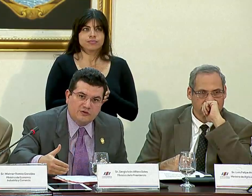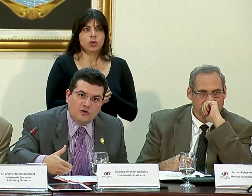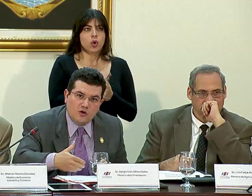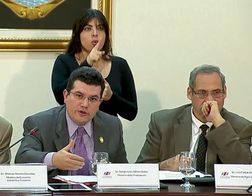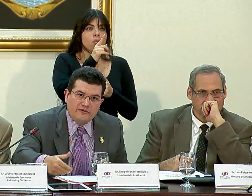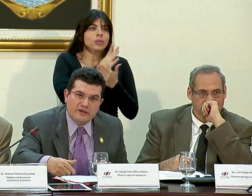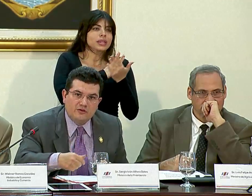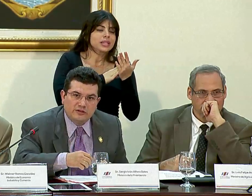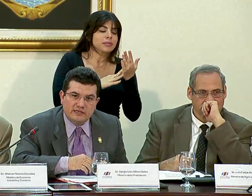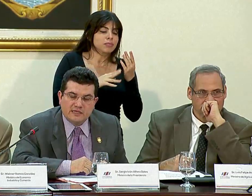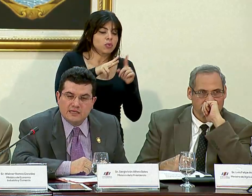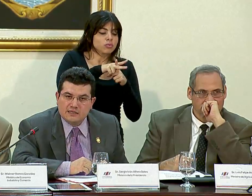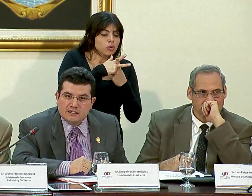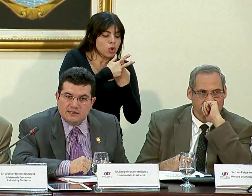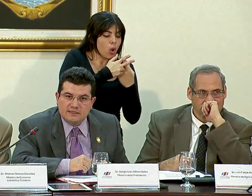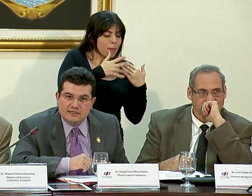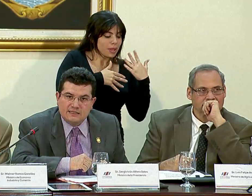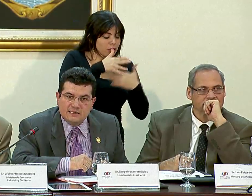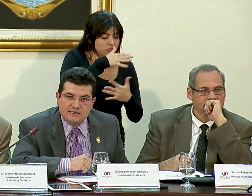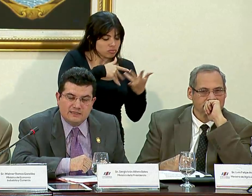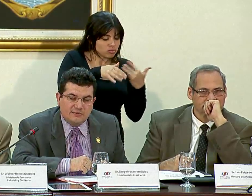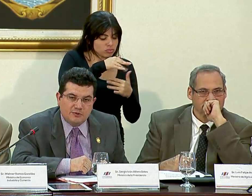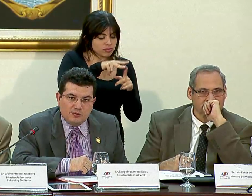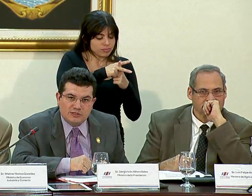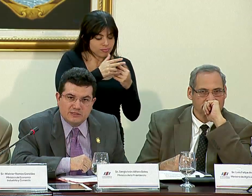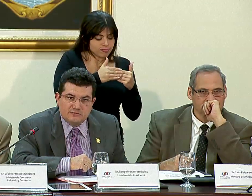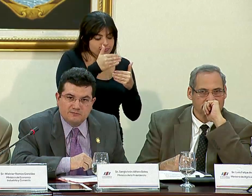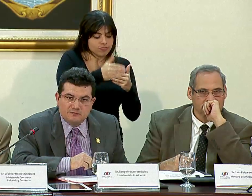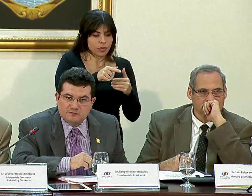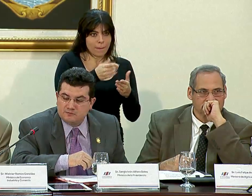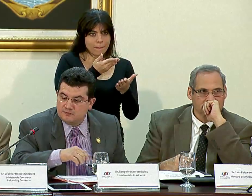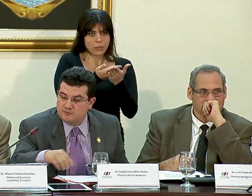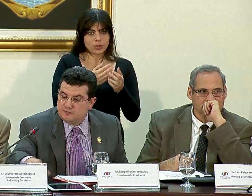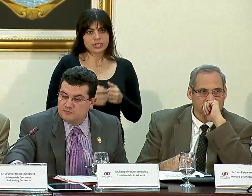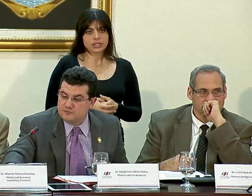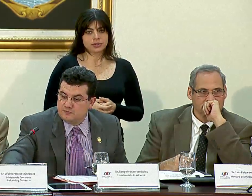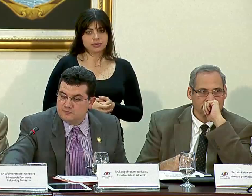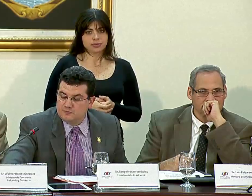un cierto lobby alrededor de esa propuesta.